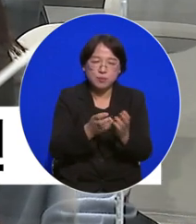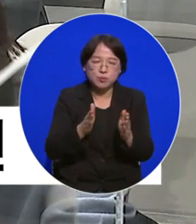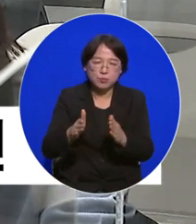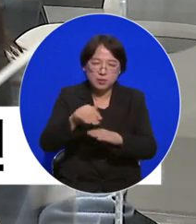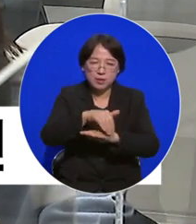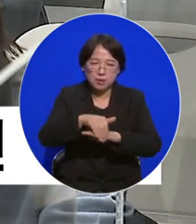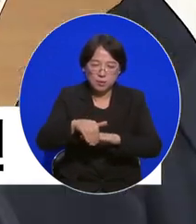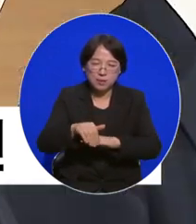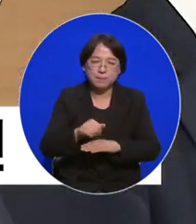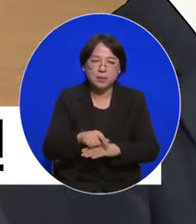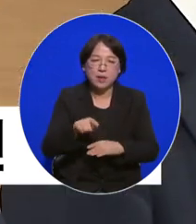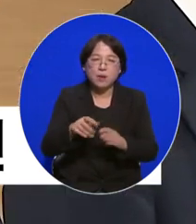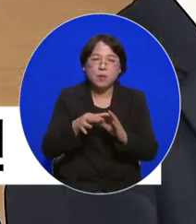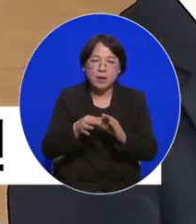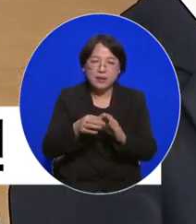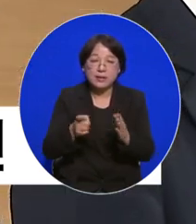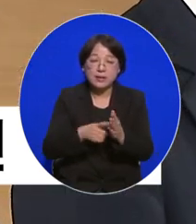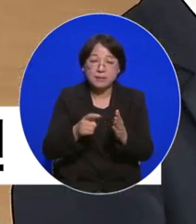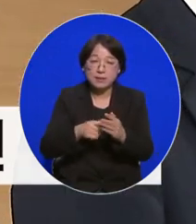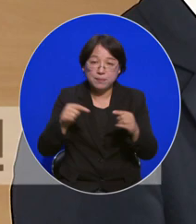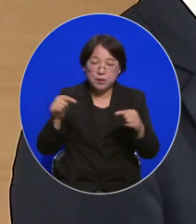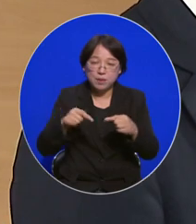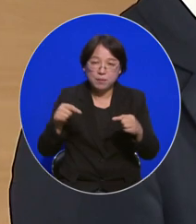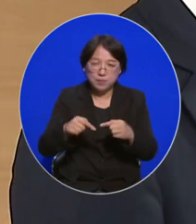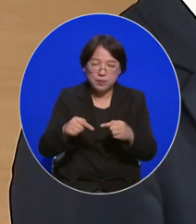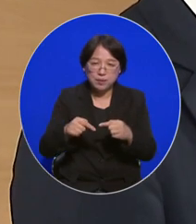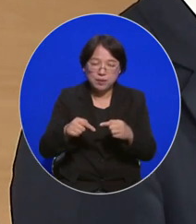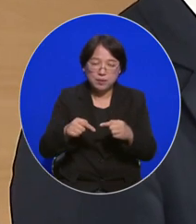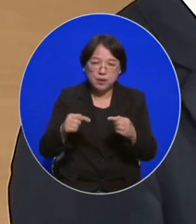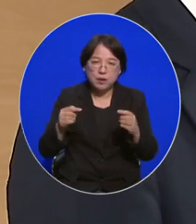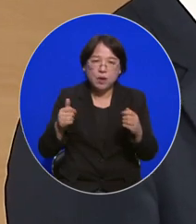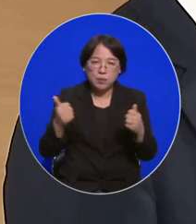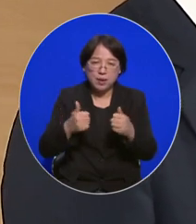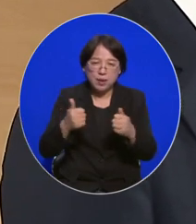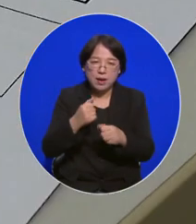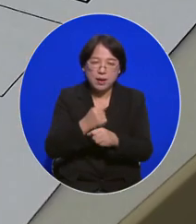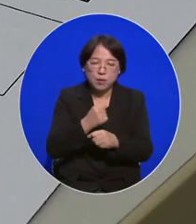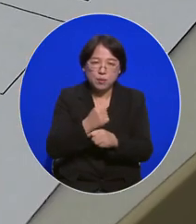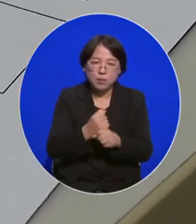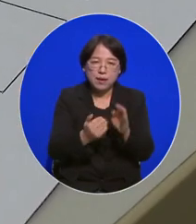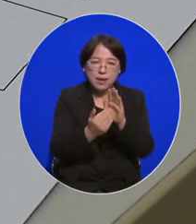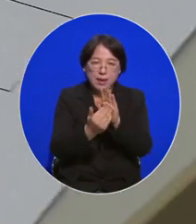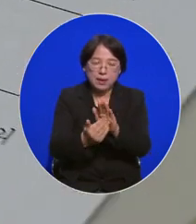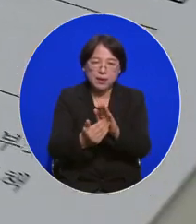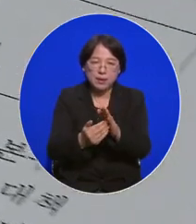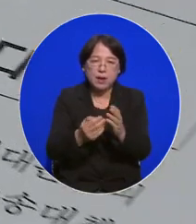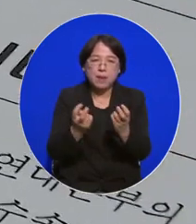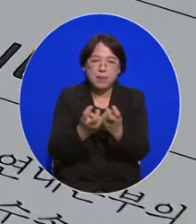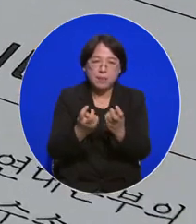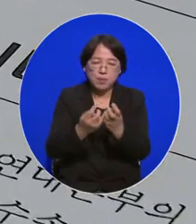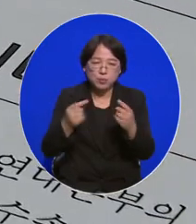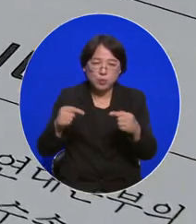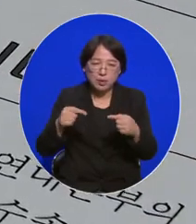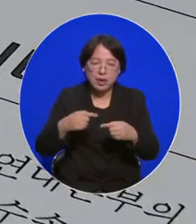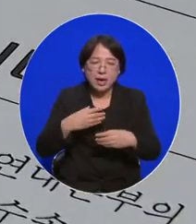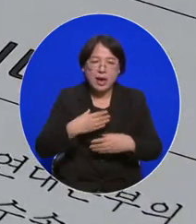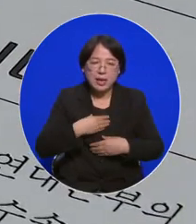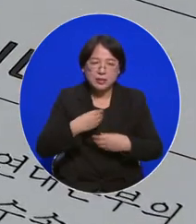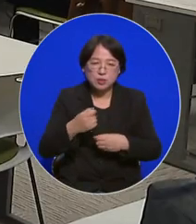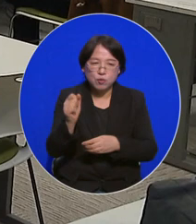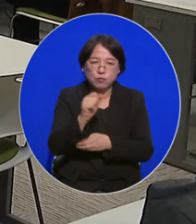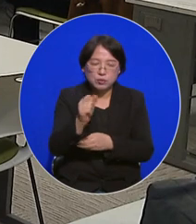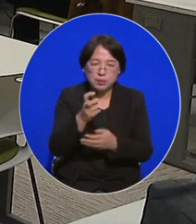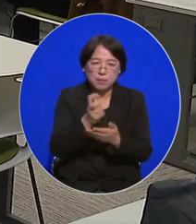정부는 앞서 이와 관련한 긴급 당정협의회를 열고 대응방안을 논의했습니다 당정은 안전운임재를 3년